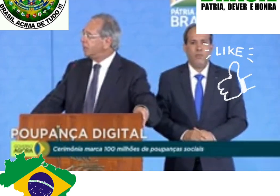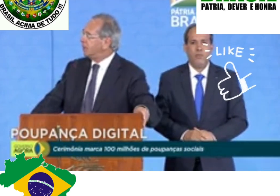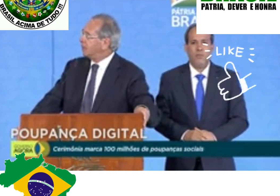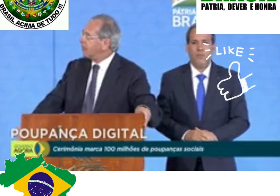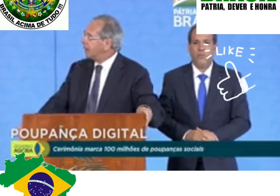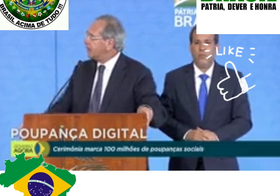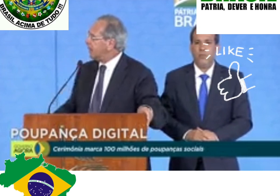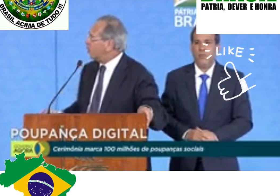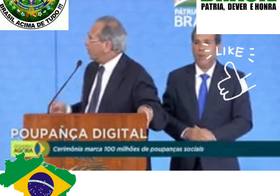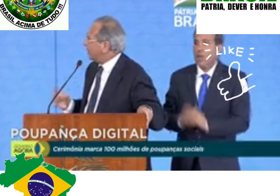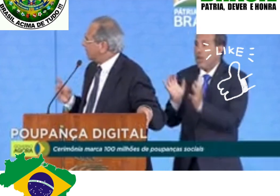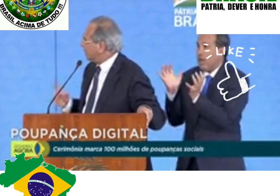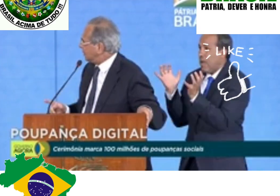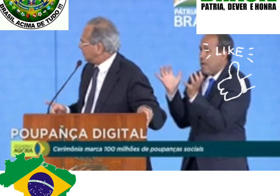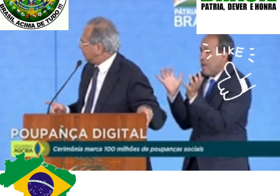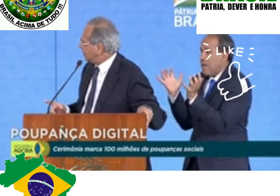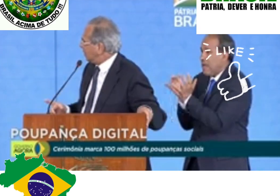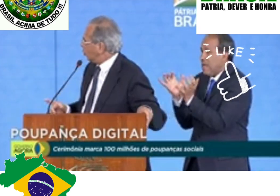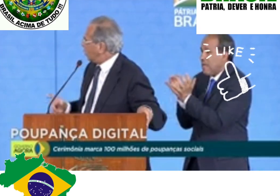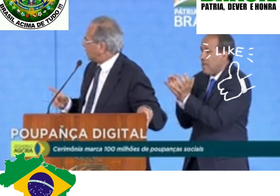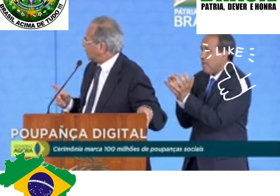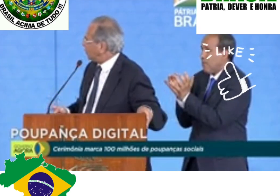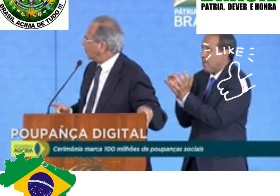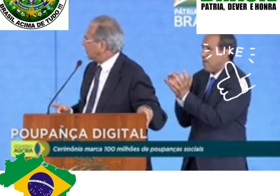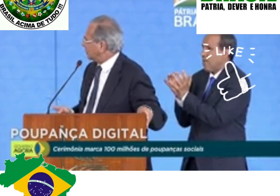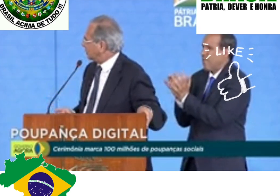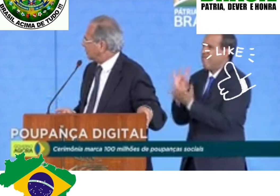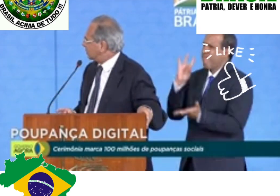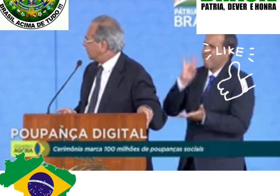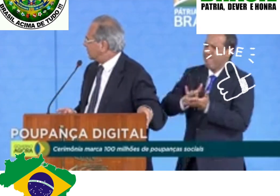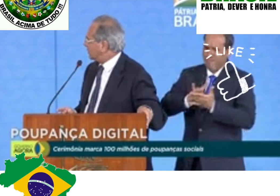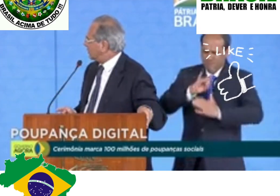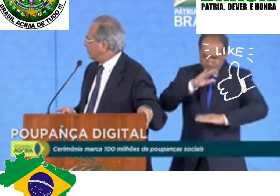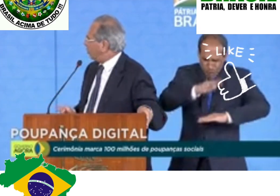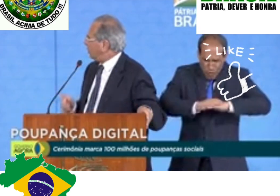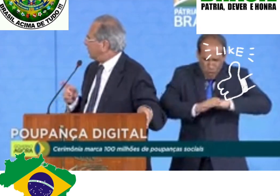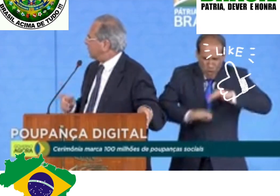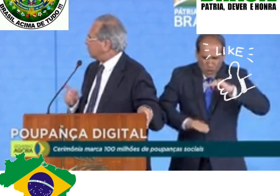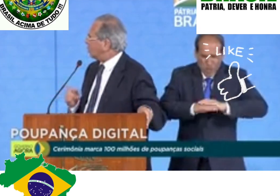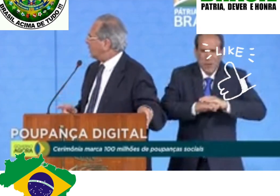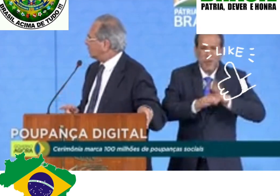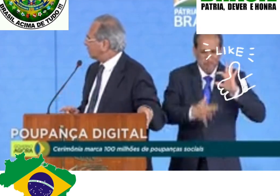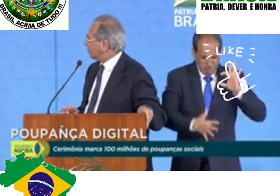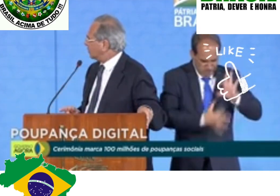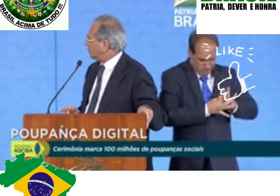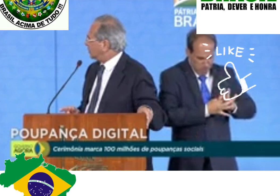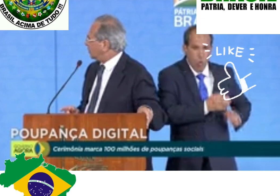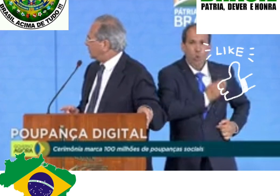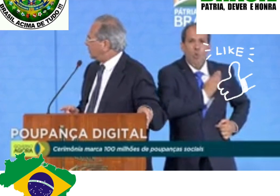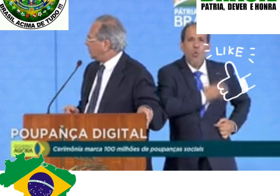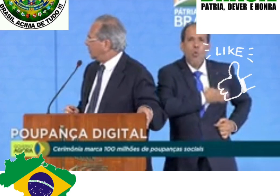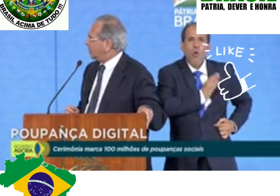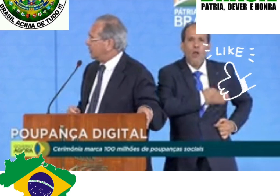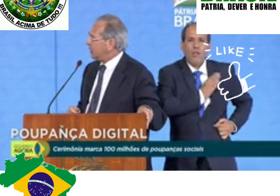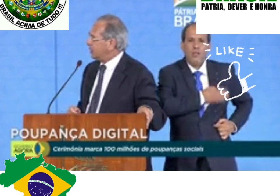essa equipe tem competência e coração, presidente. Competência e coração.